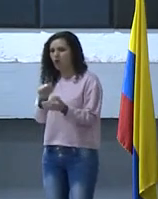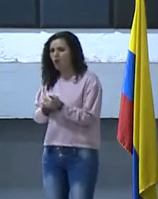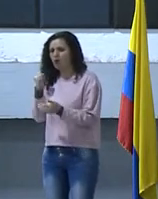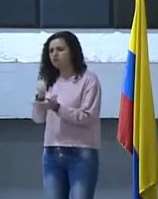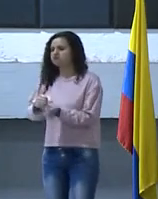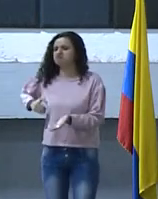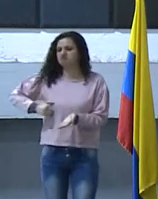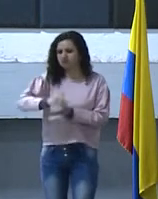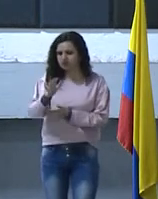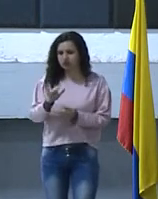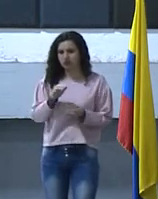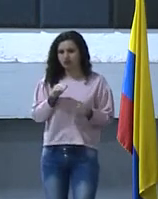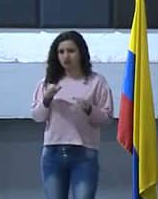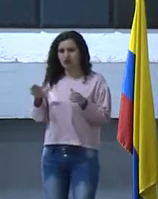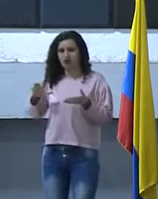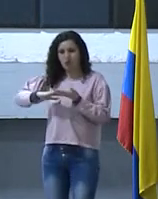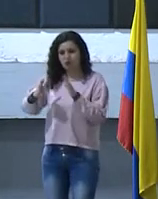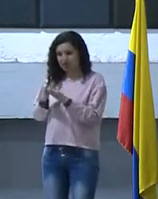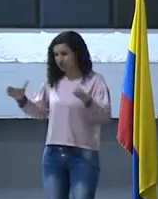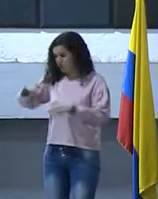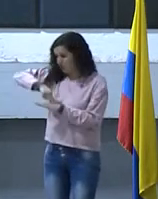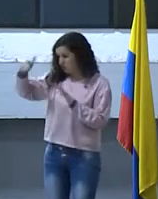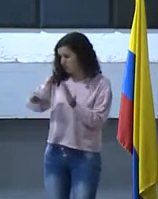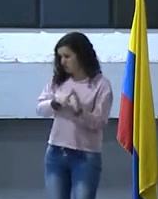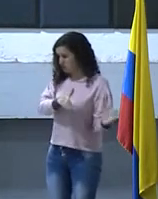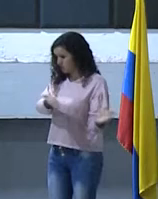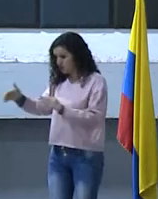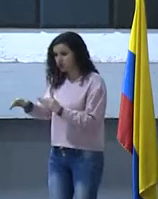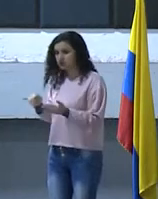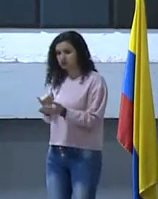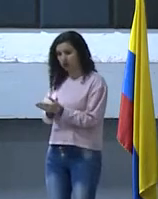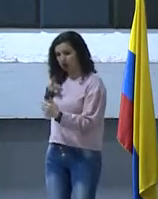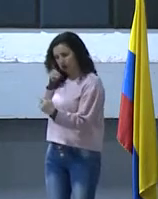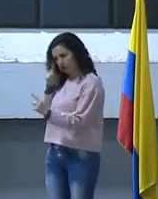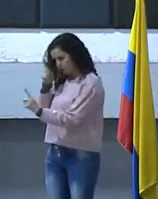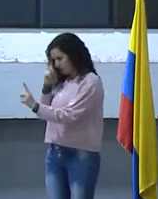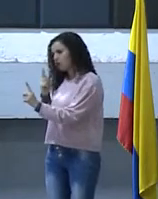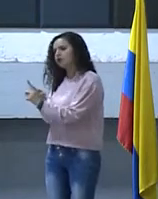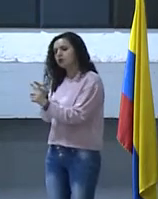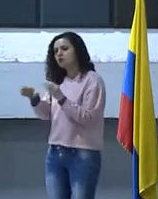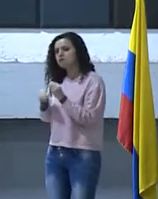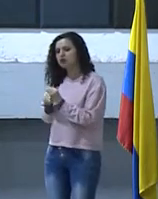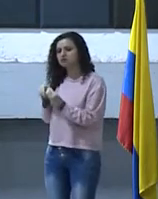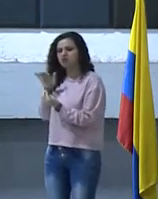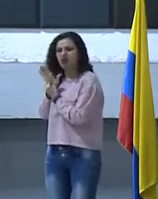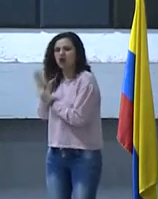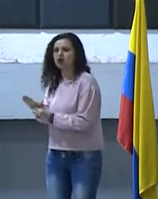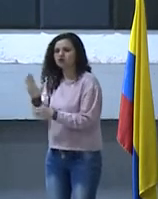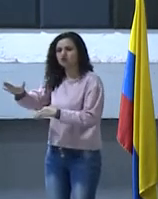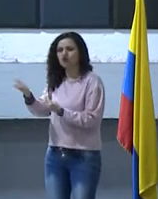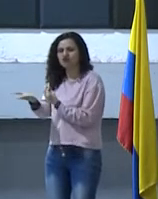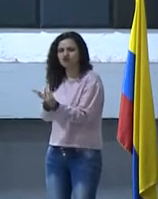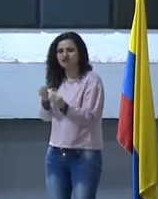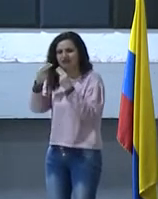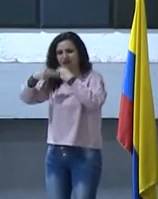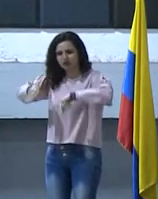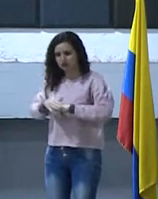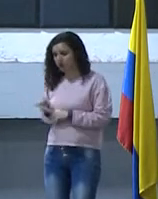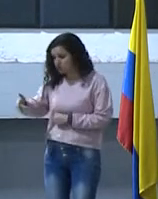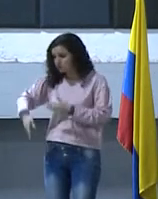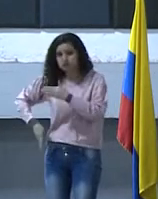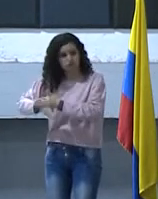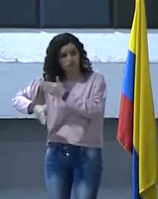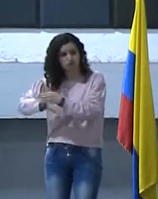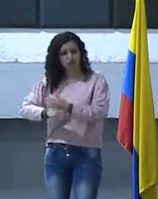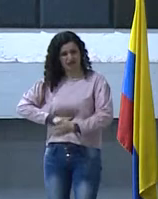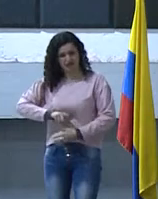masacradas amenazadas vulneradas por su condición de género porque siguen liderando